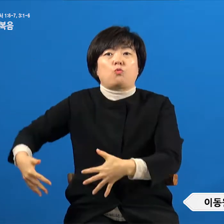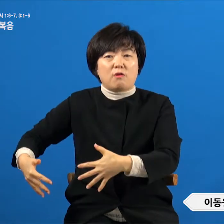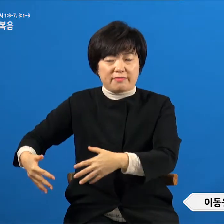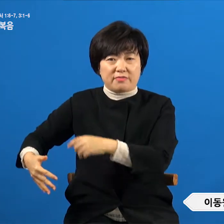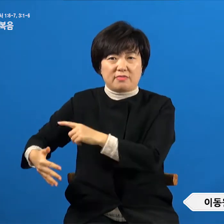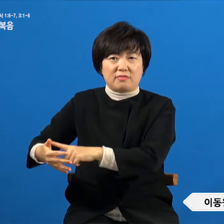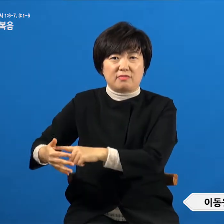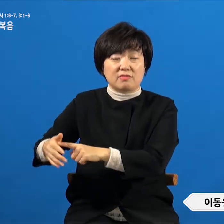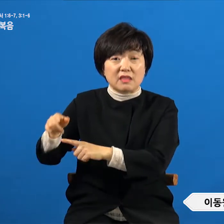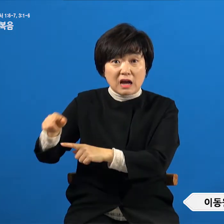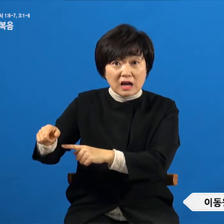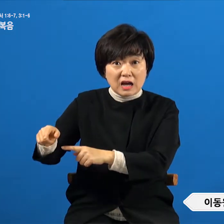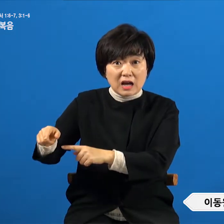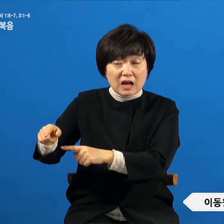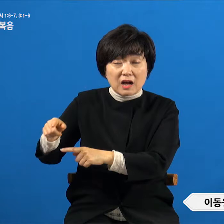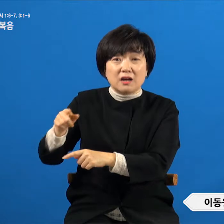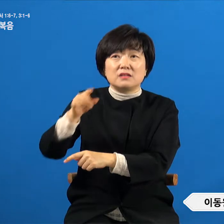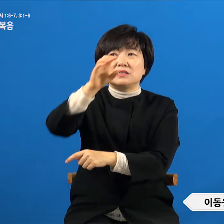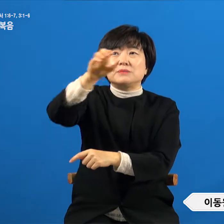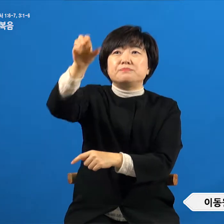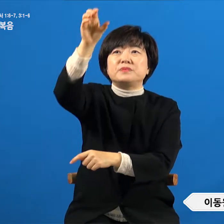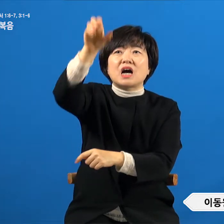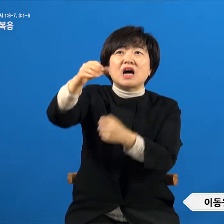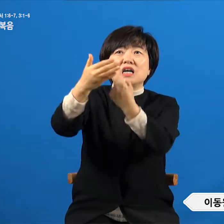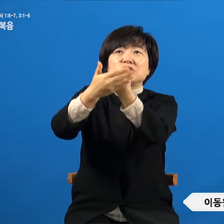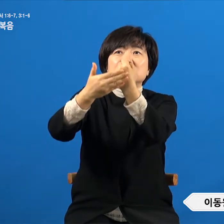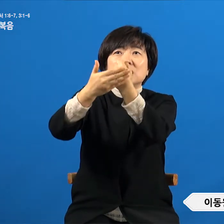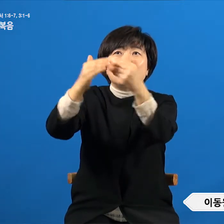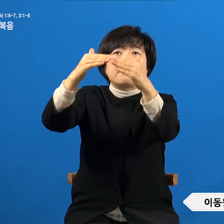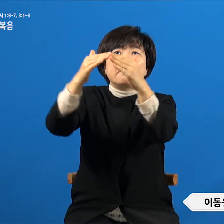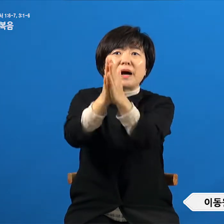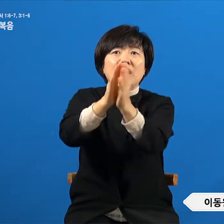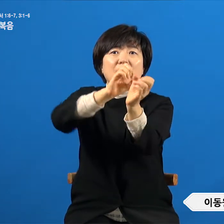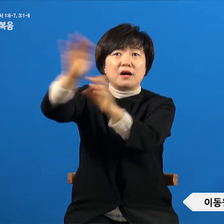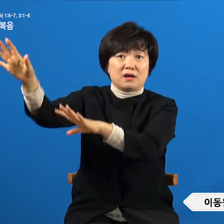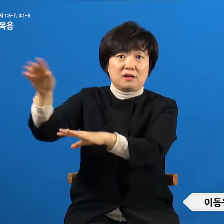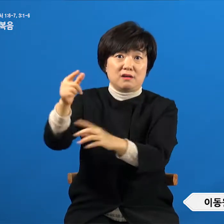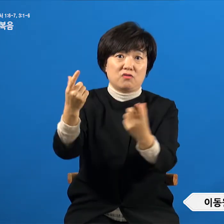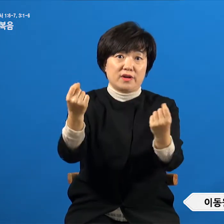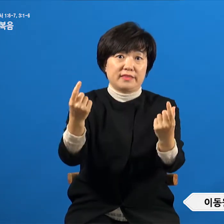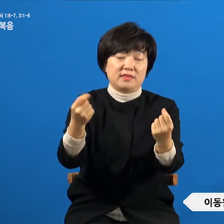결국 십자가의 은혜를 폐기하는 것이에요. 십자가의 은혜를 폐기하는 것입니다.